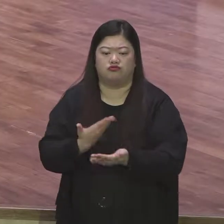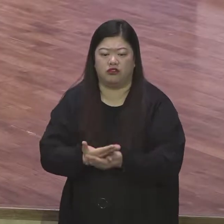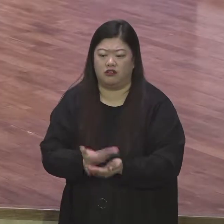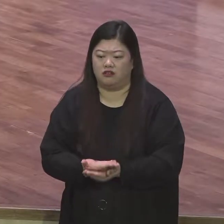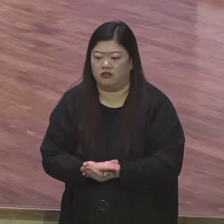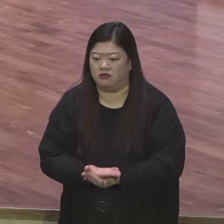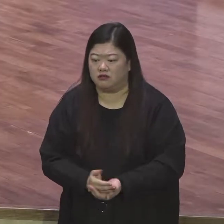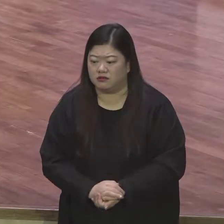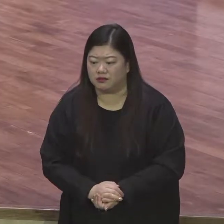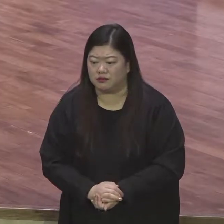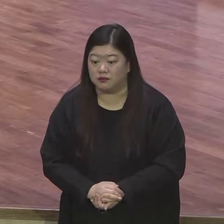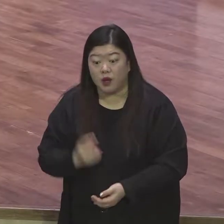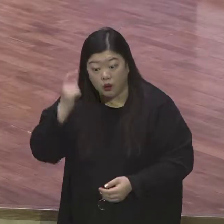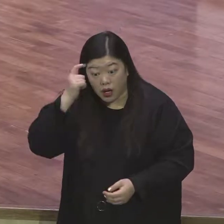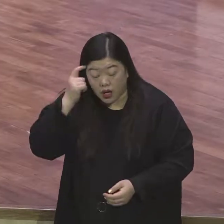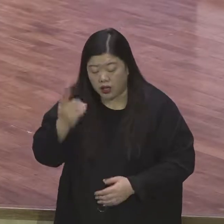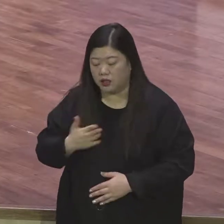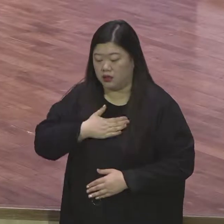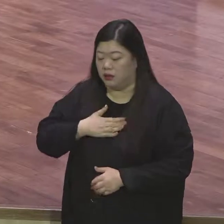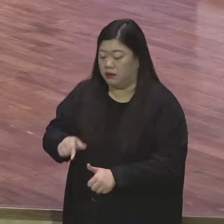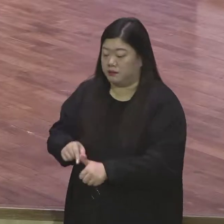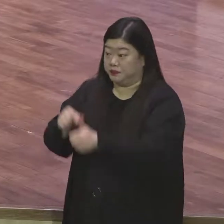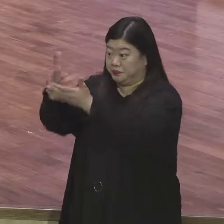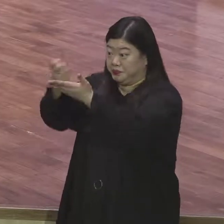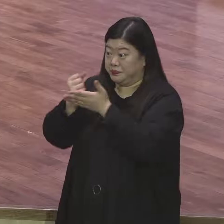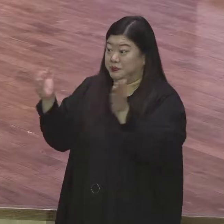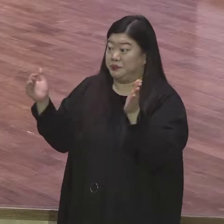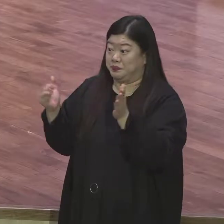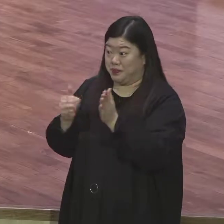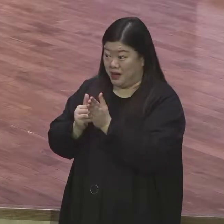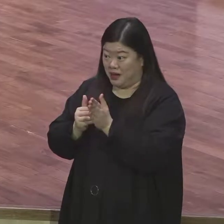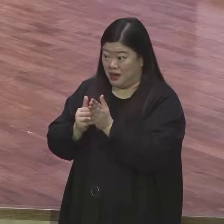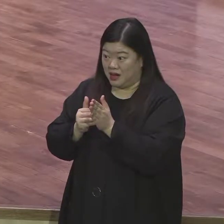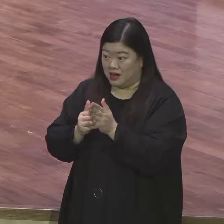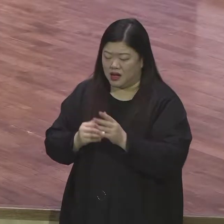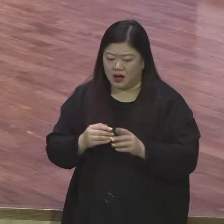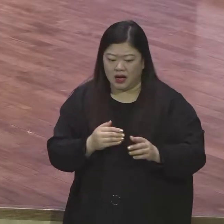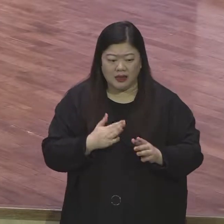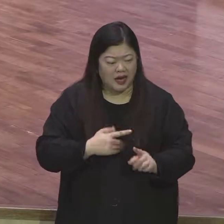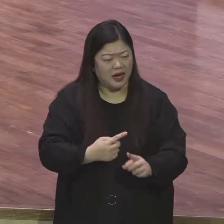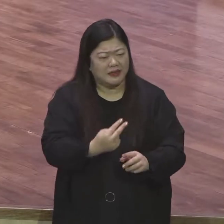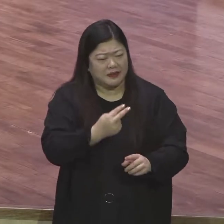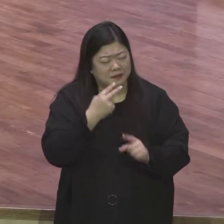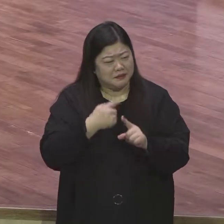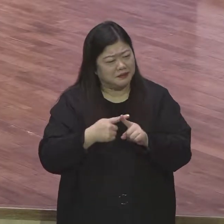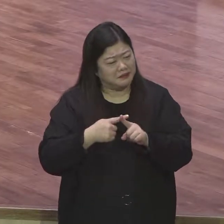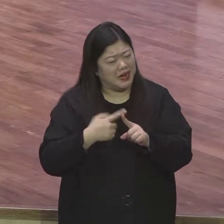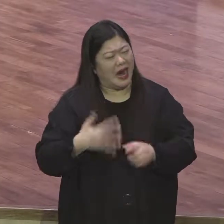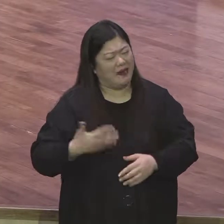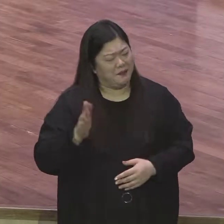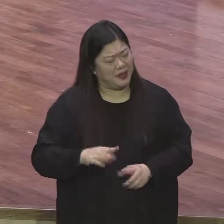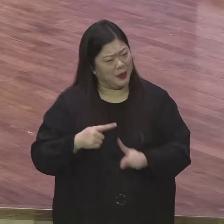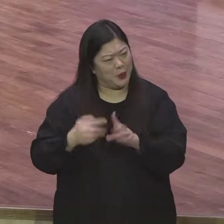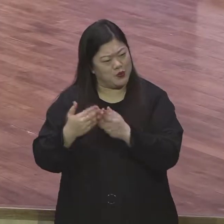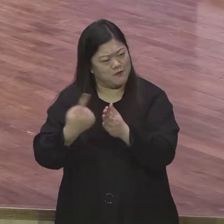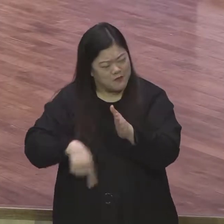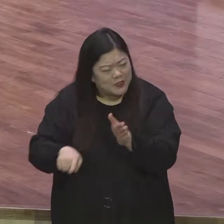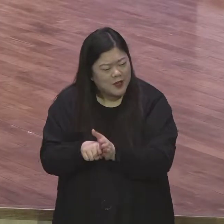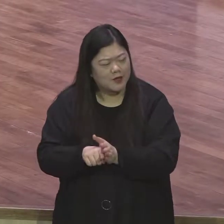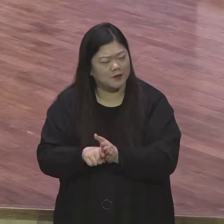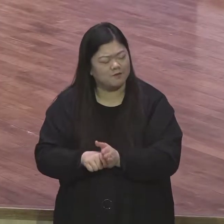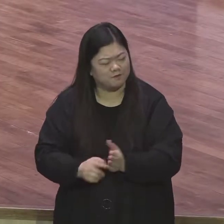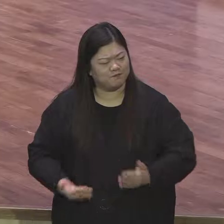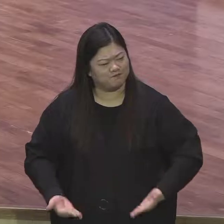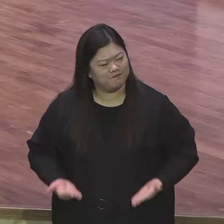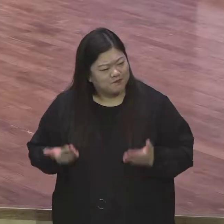내가 구원받은 자로서 내가 목숨 걸 정도는 아니더라도 내가 정말 최선을 다해서